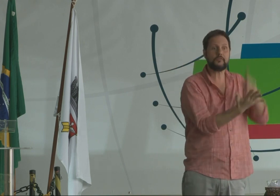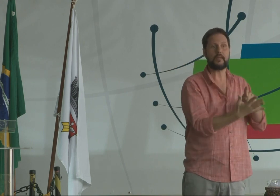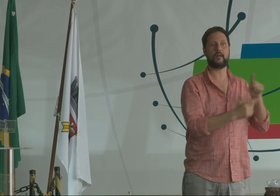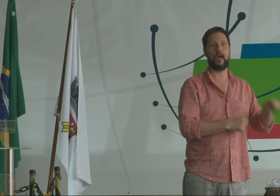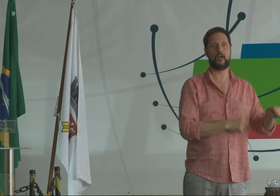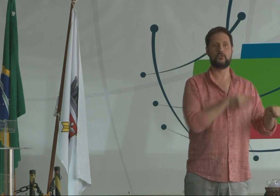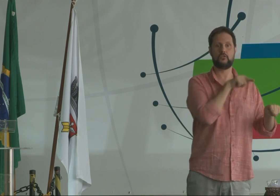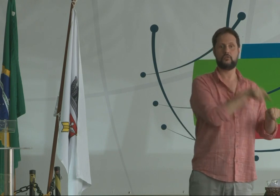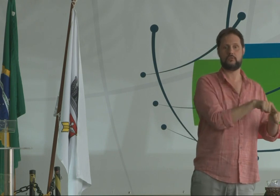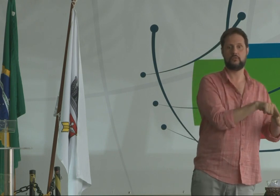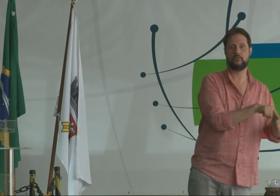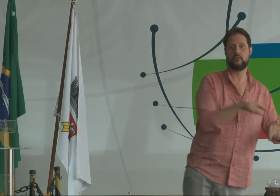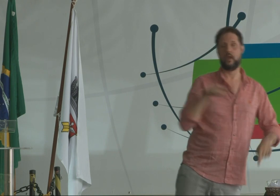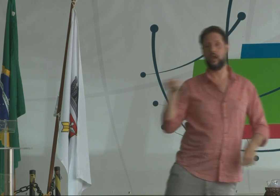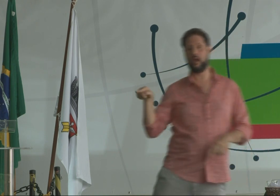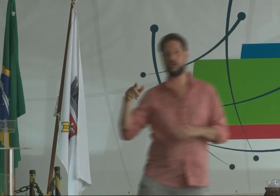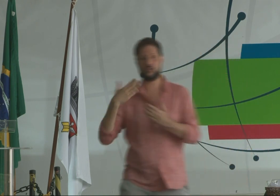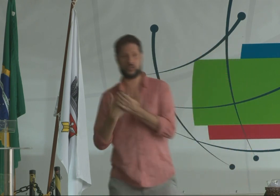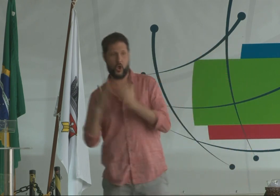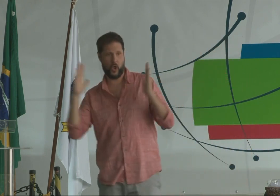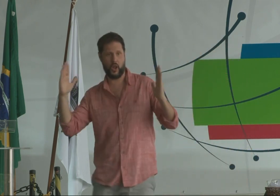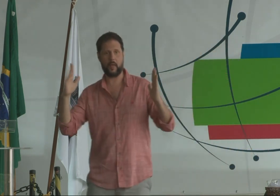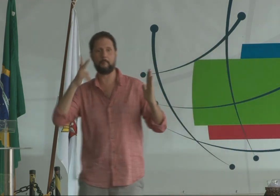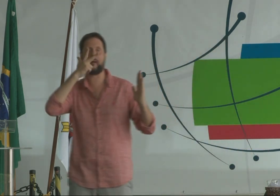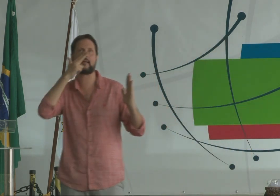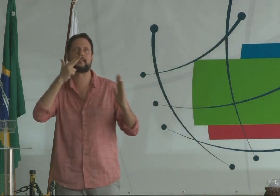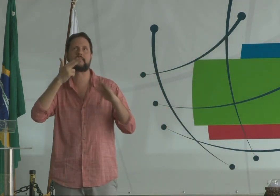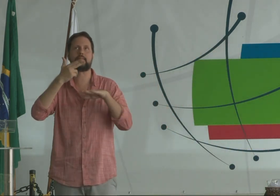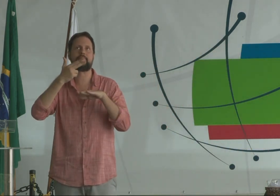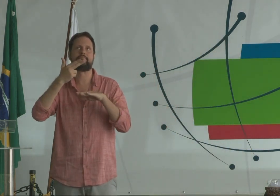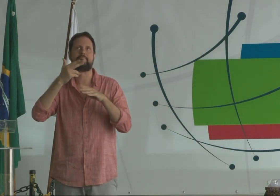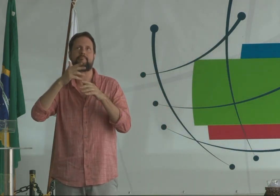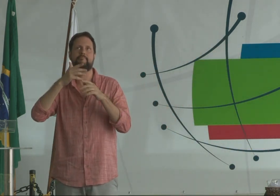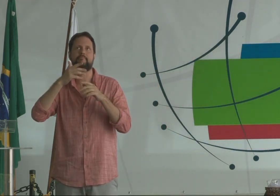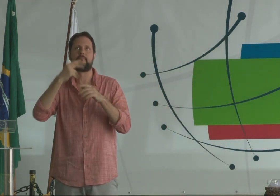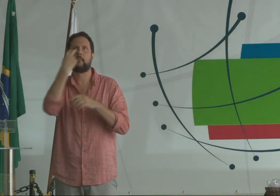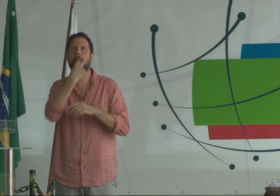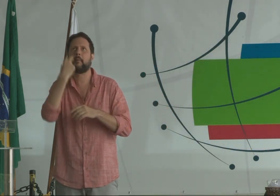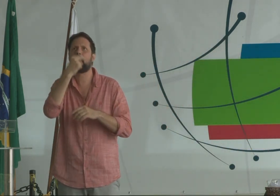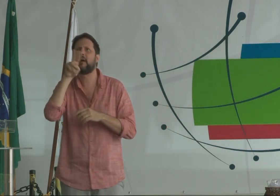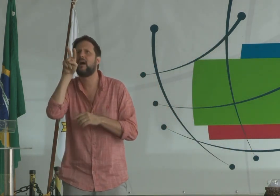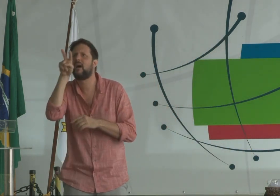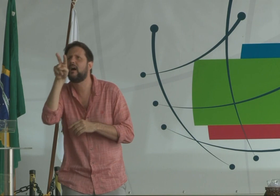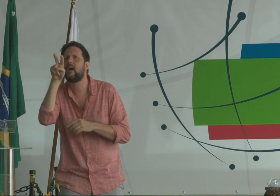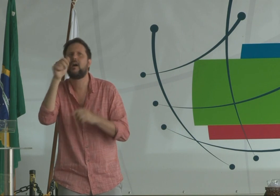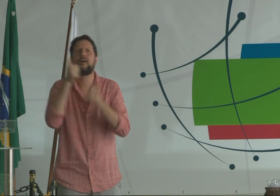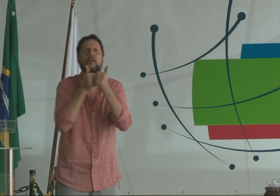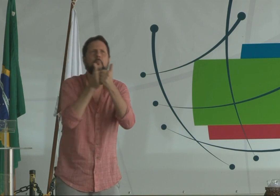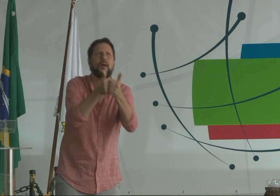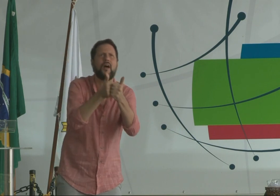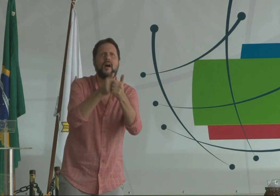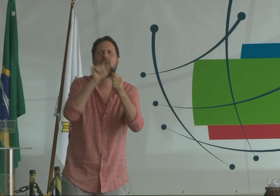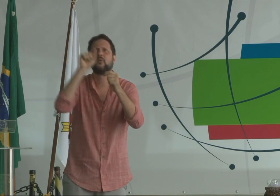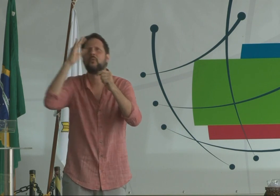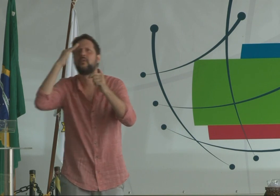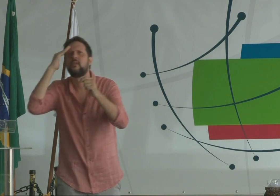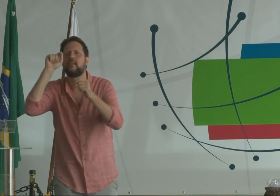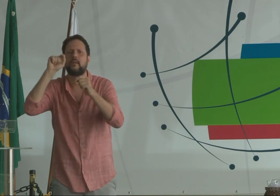Porque nessa escola de língua, eu aprendi realmente, e pude me apropriar realmente. Porque antes com a leitura labial, eu não